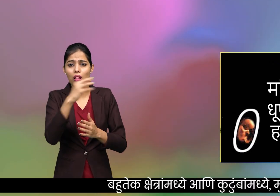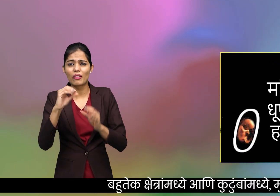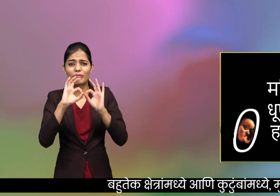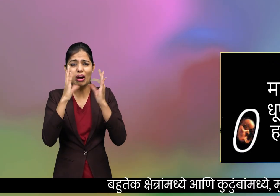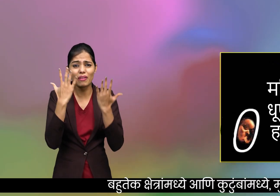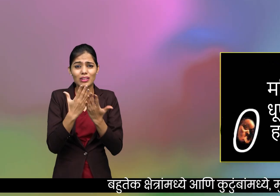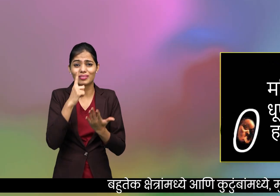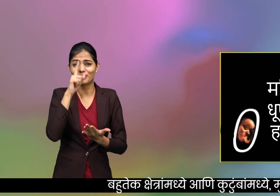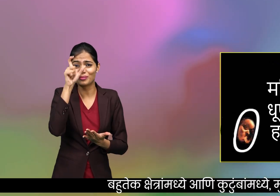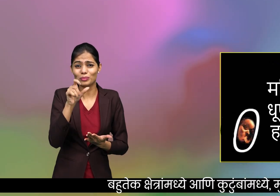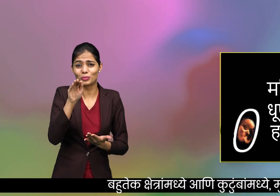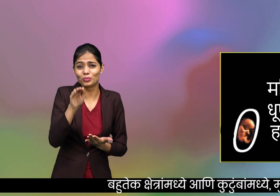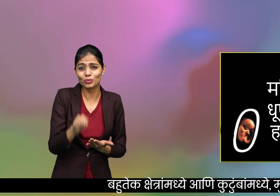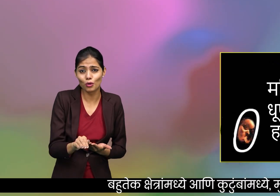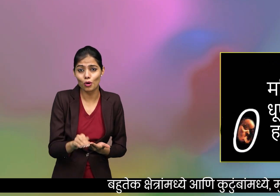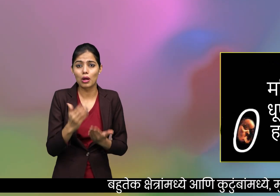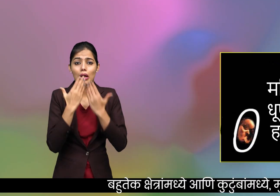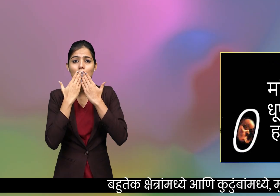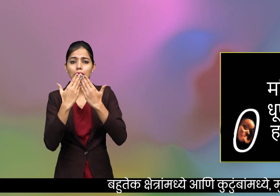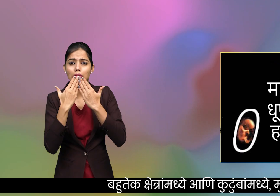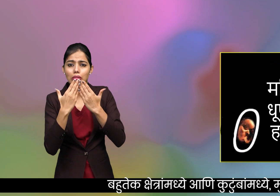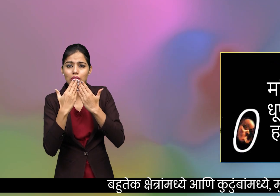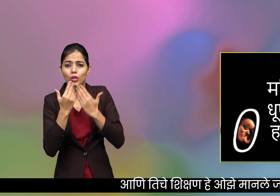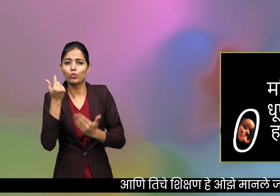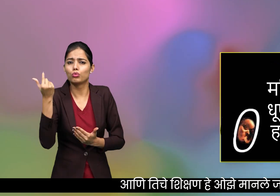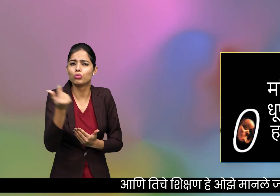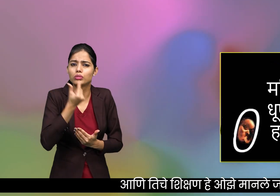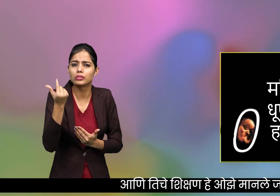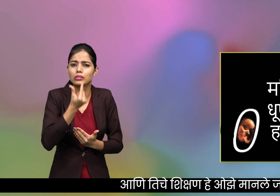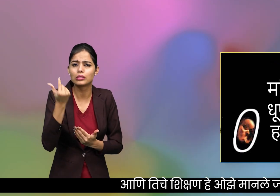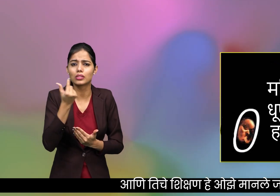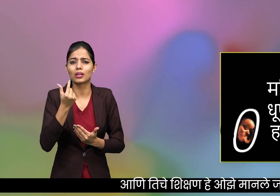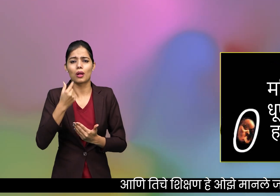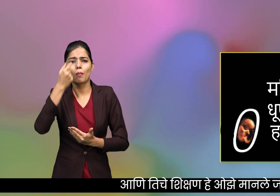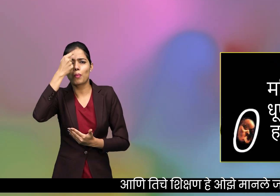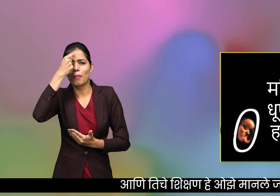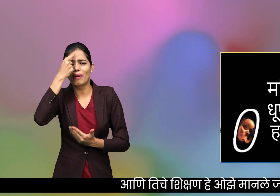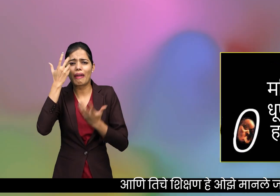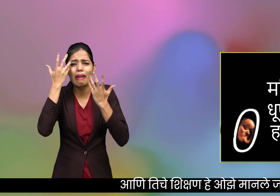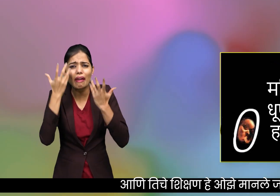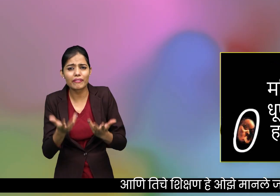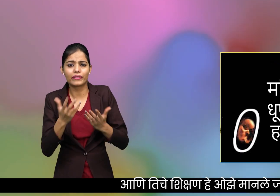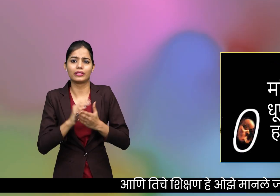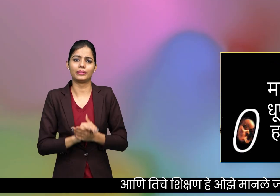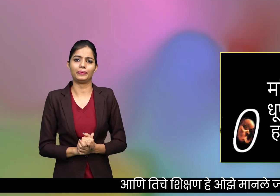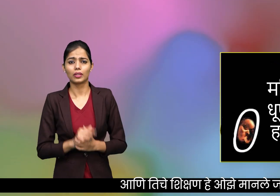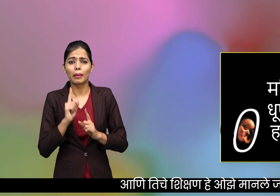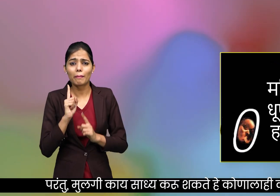बहुतेक क्षेत्रांमध्ये आणि कुटुंबांमध्ये मुलगी आणि तिचे शिक्षण हे ओझे मानले जाते.